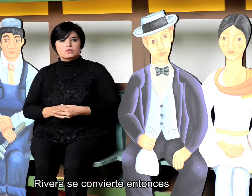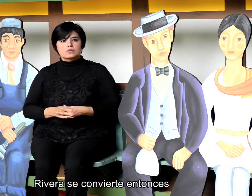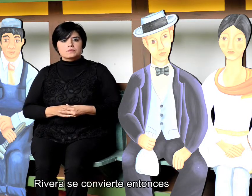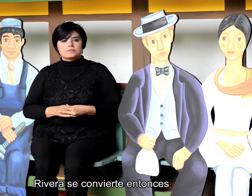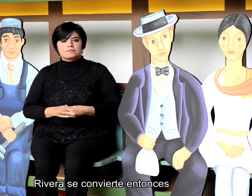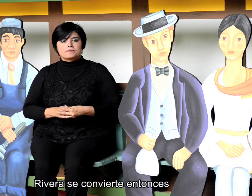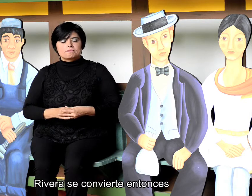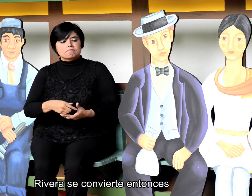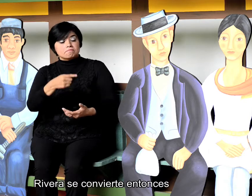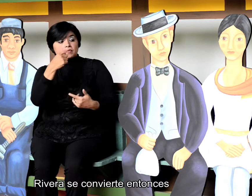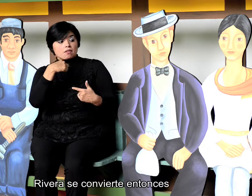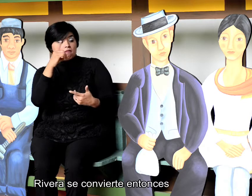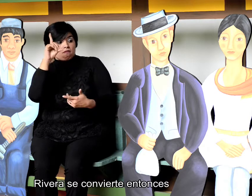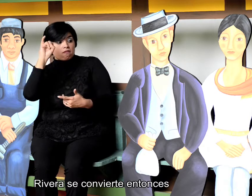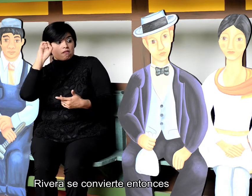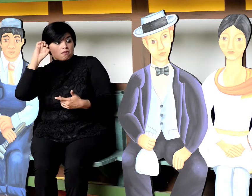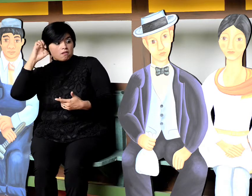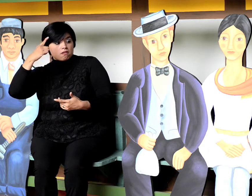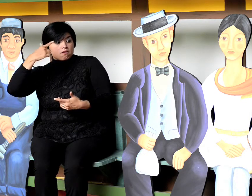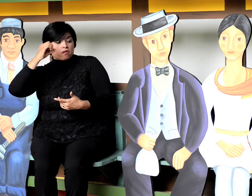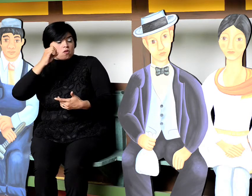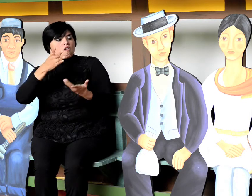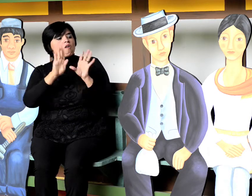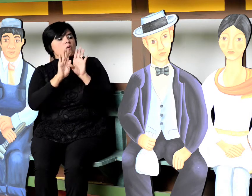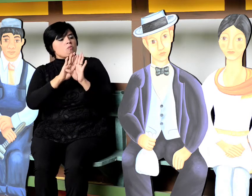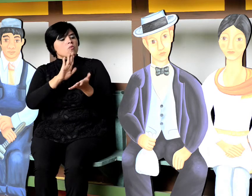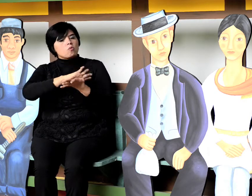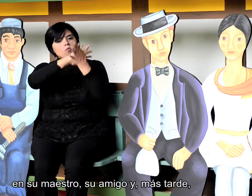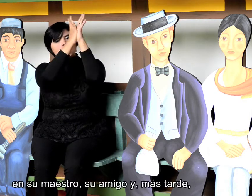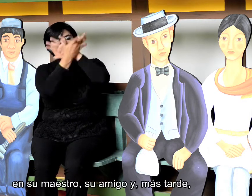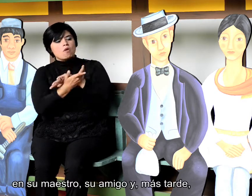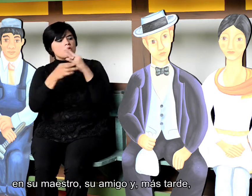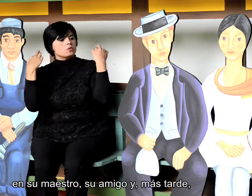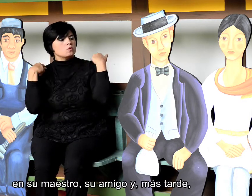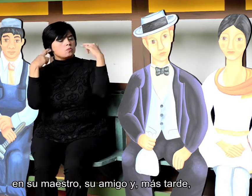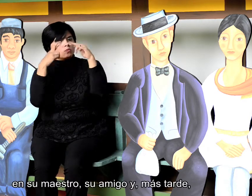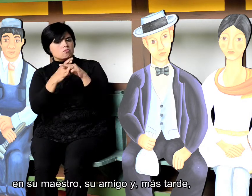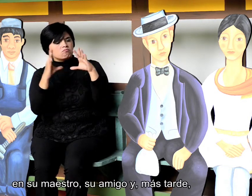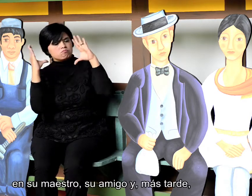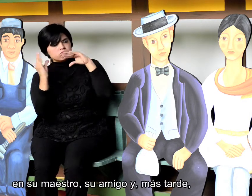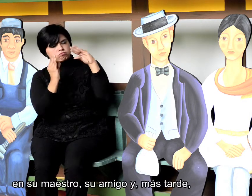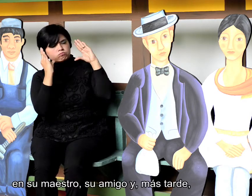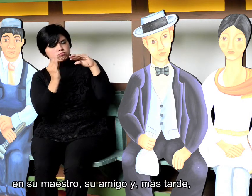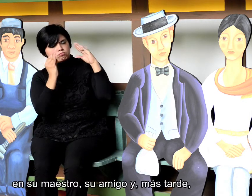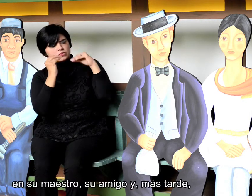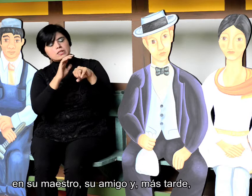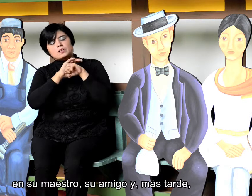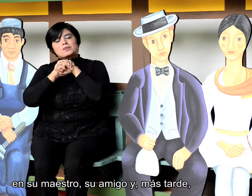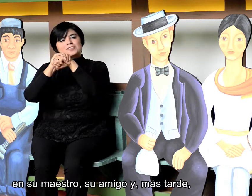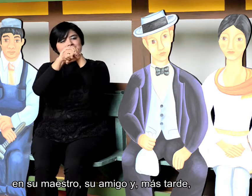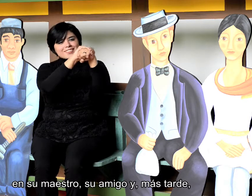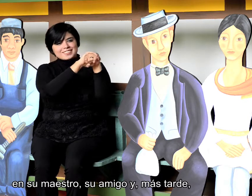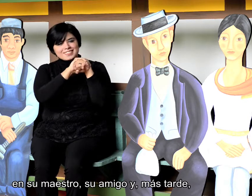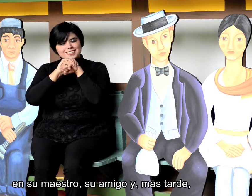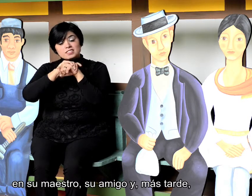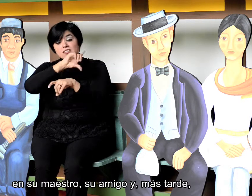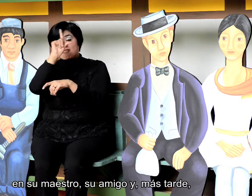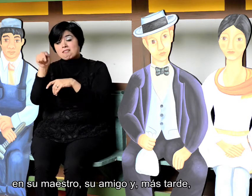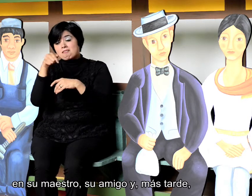Rivera se convierte entonces en su maestro, su amigo y más tarde